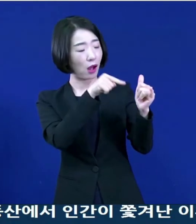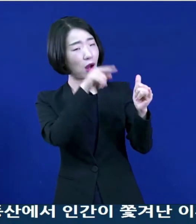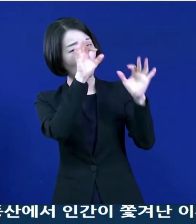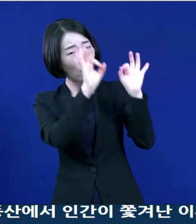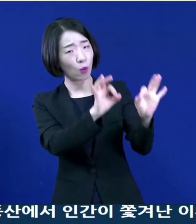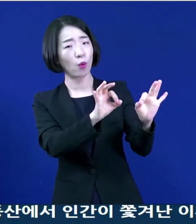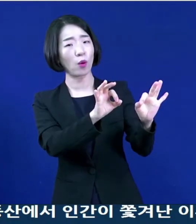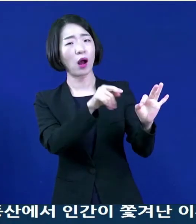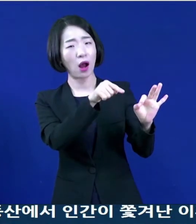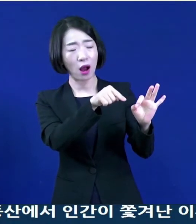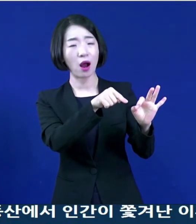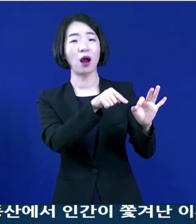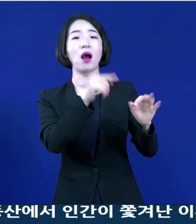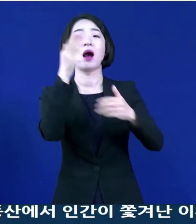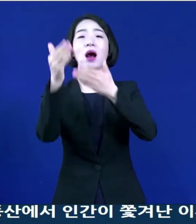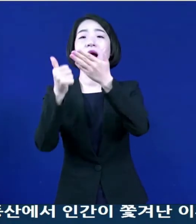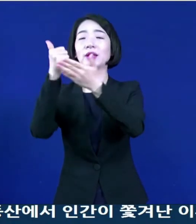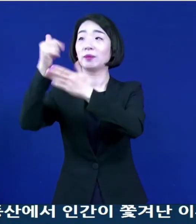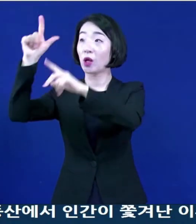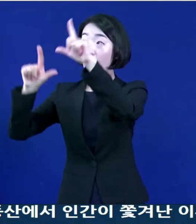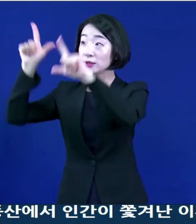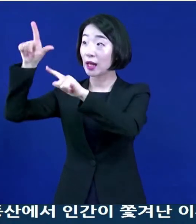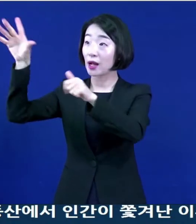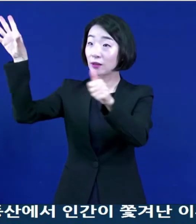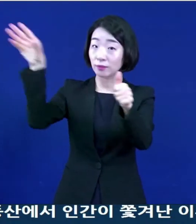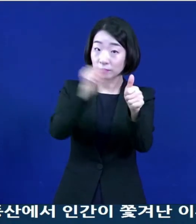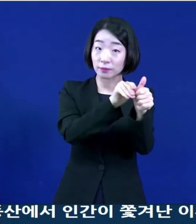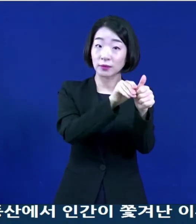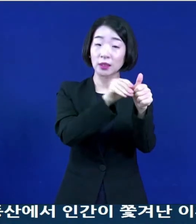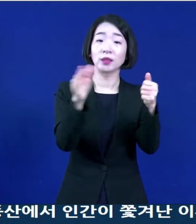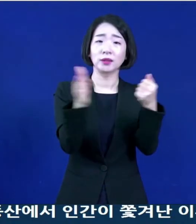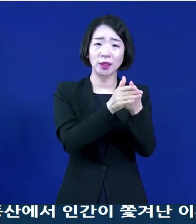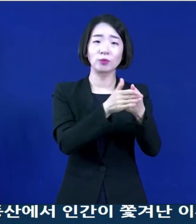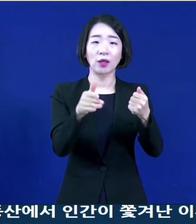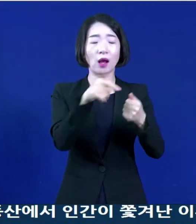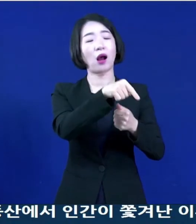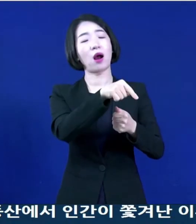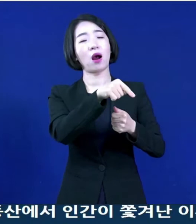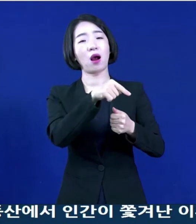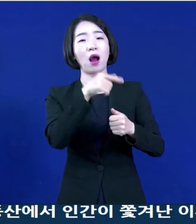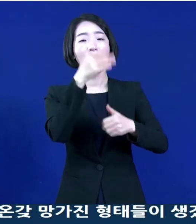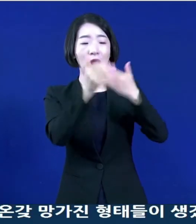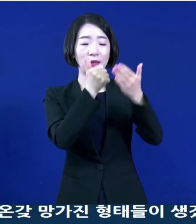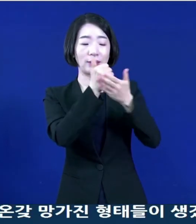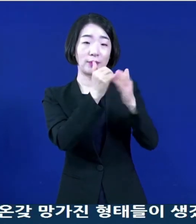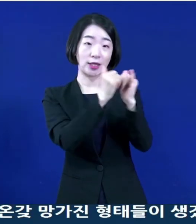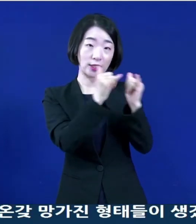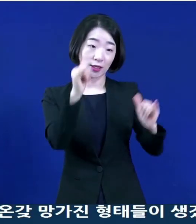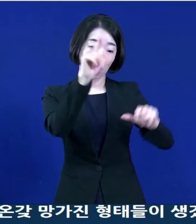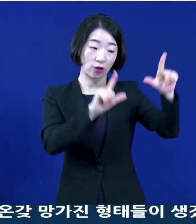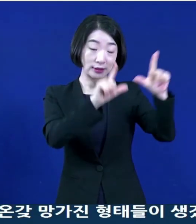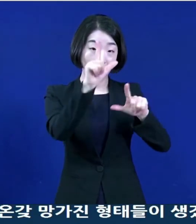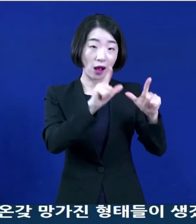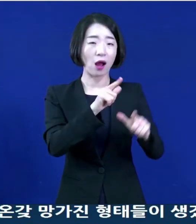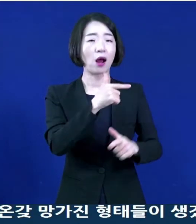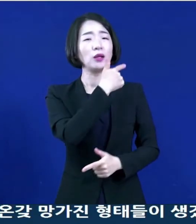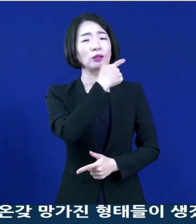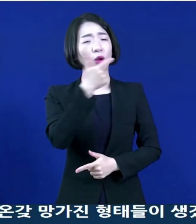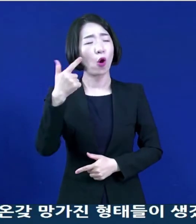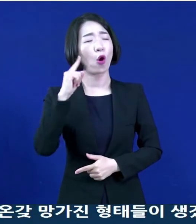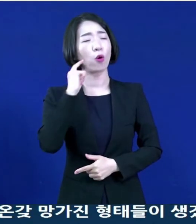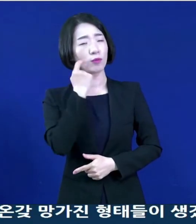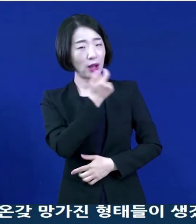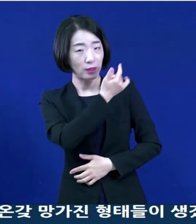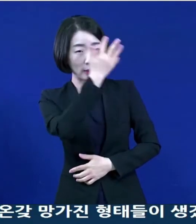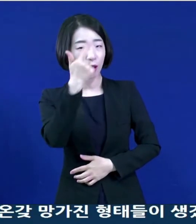모양, 인간의 모습 안에 하나님의 형상이 그대로 살아있었다, 그대로 있었다. 근데 하나님의 형상, 그 형상이 인간의